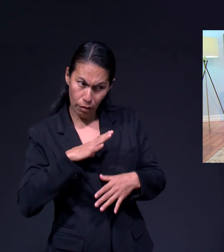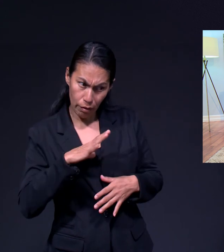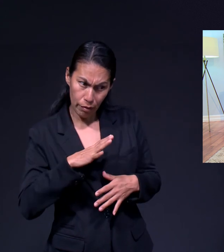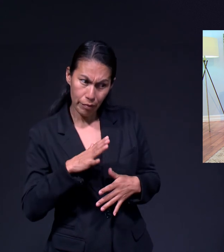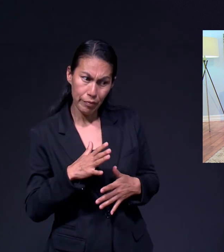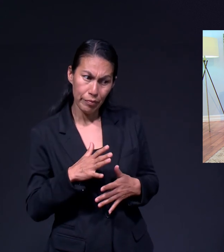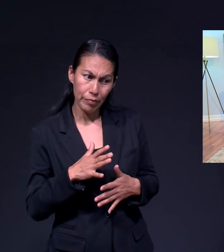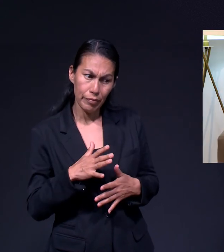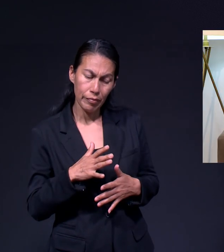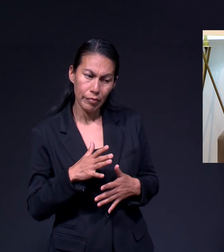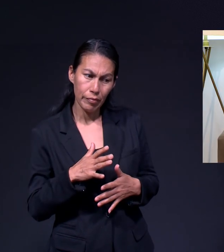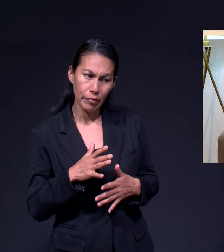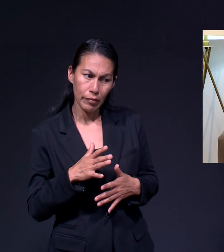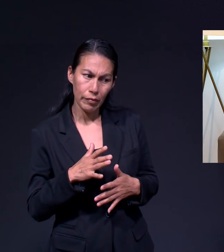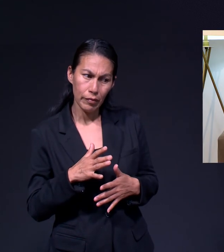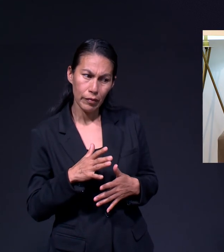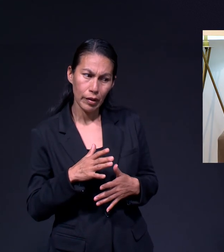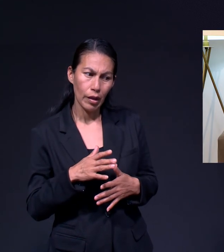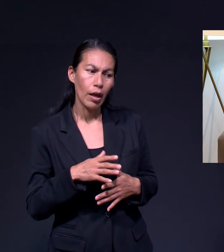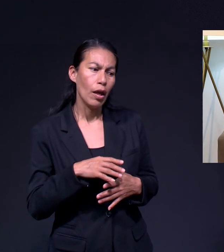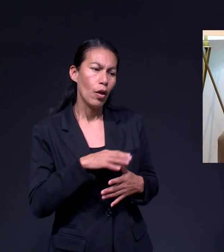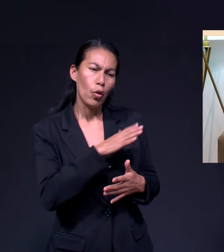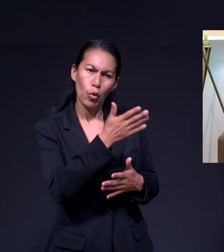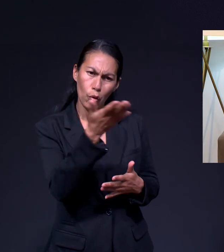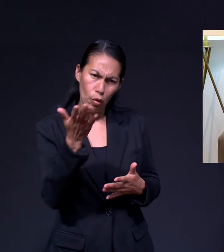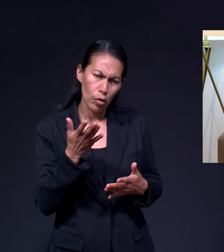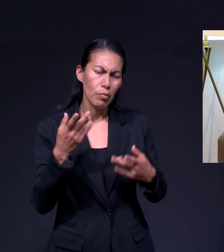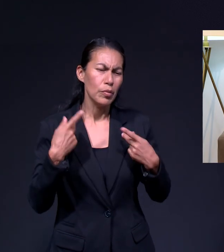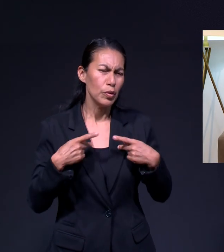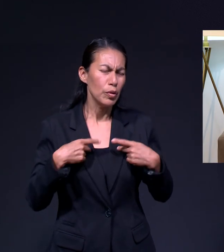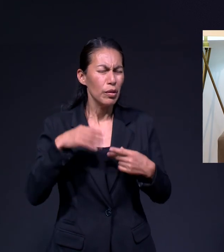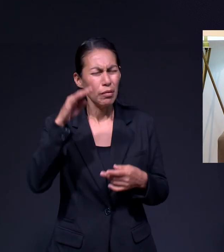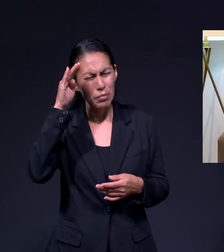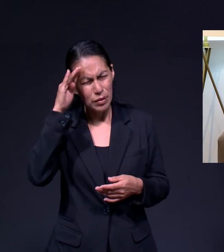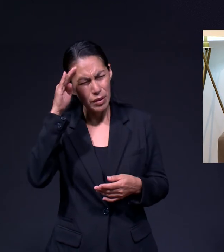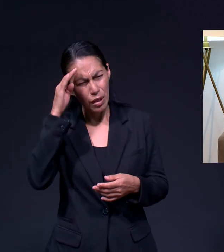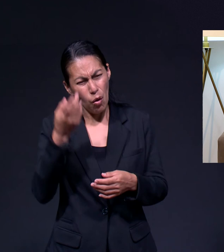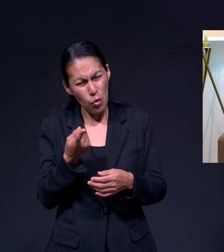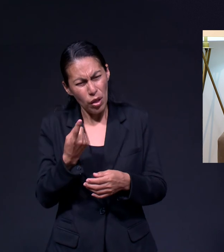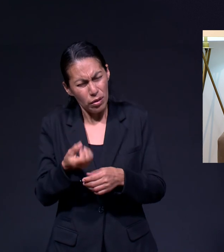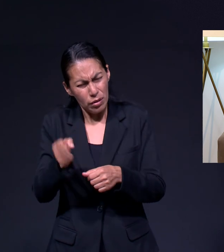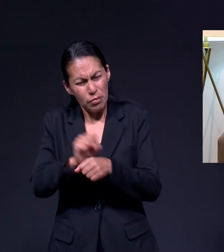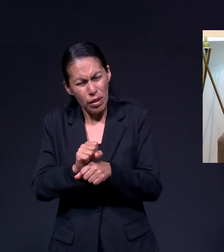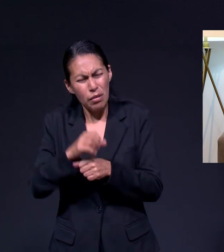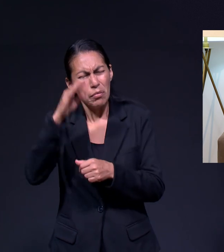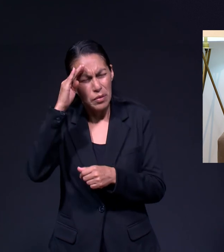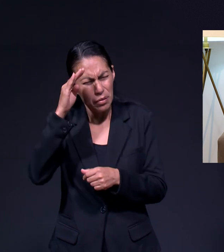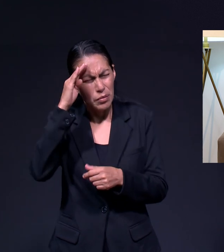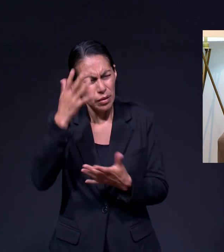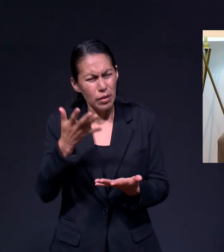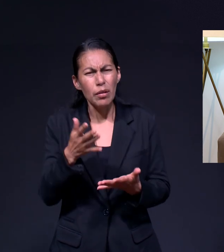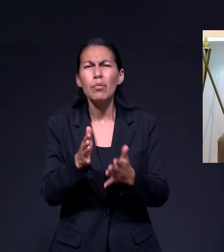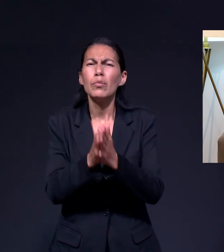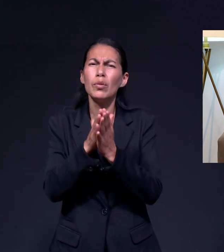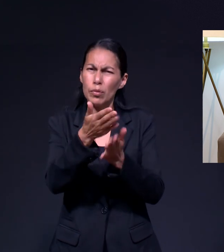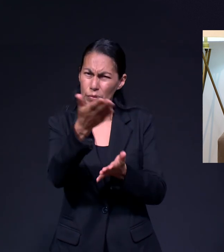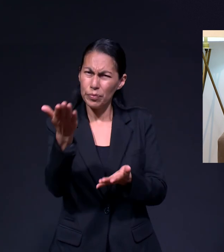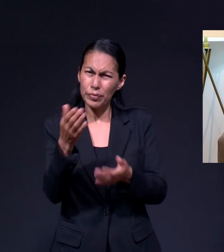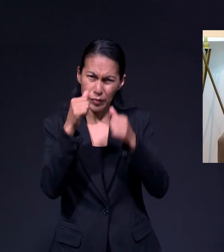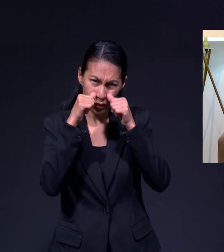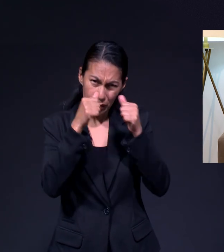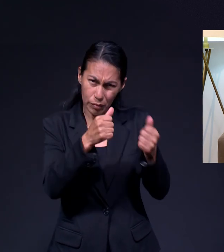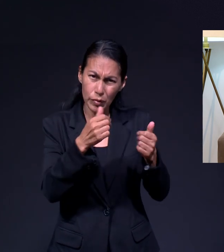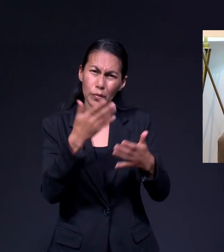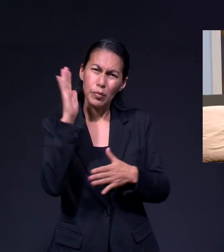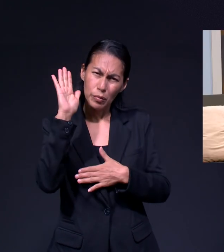que va a quedar para que todos meditemos durante esta semana en ella vamos a escuchar la promesa que jonathan tiene